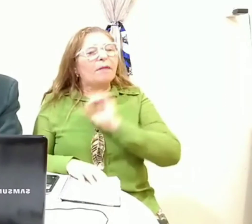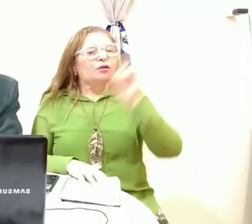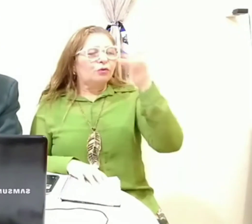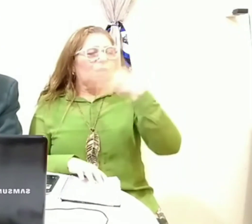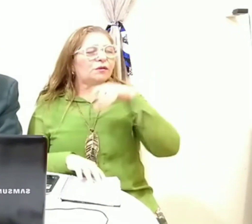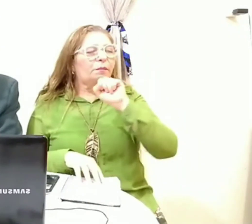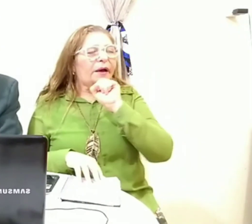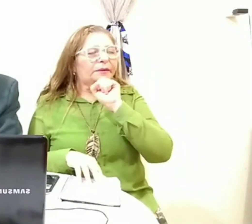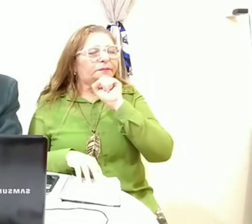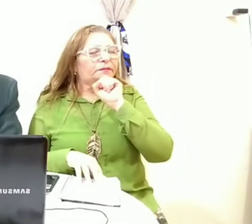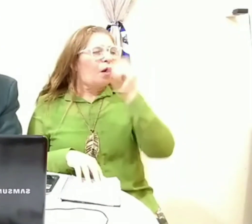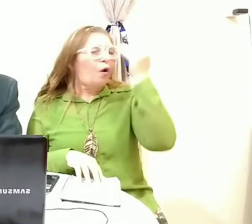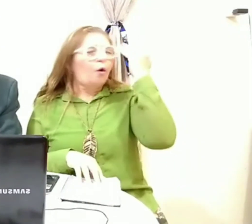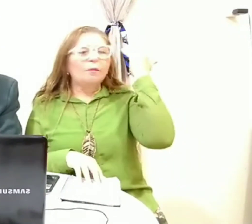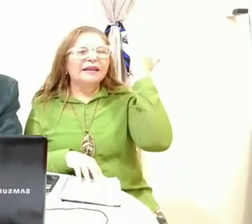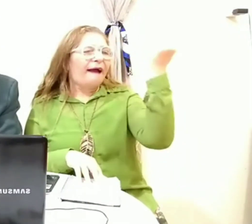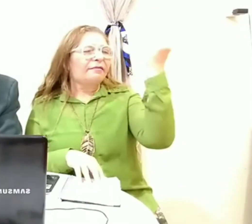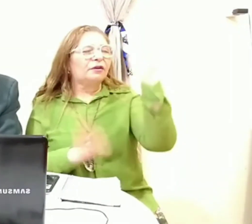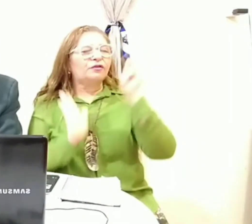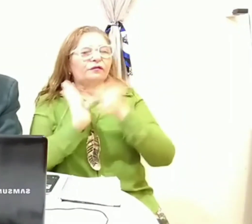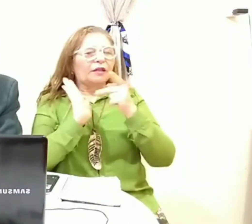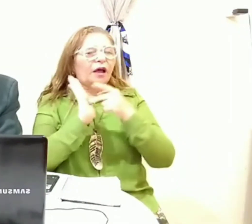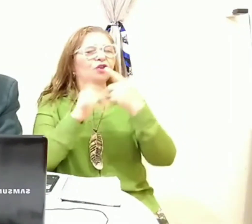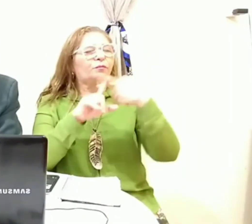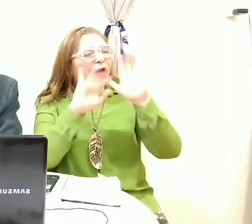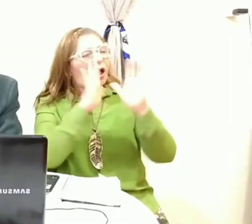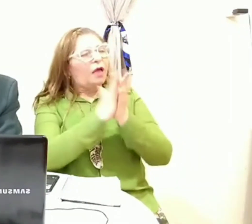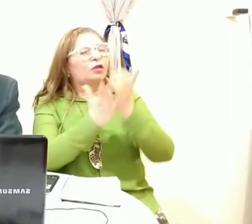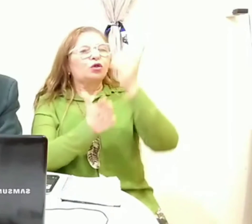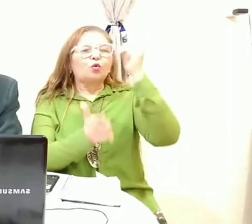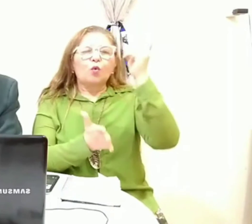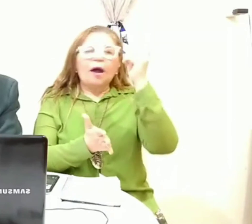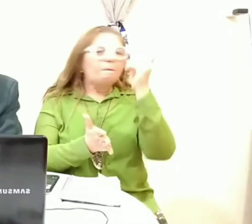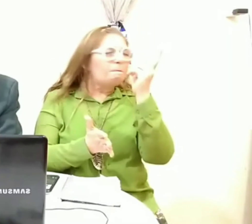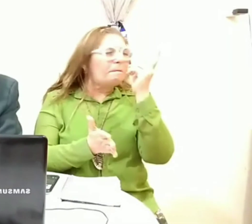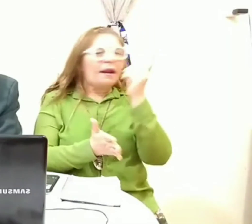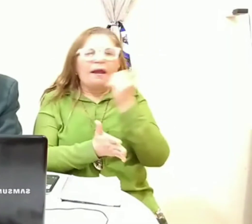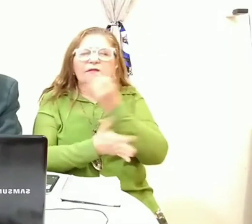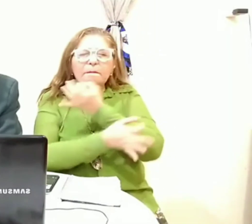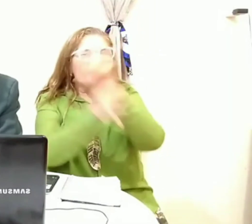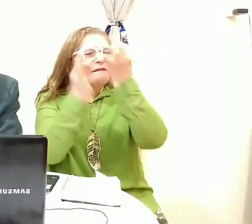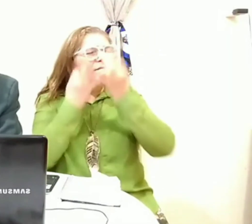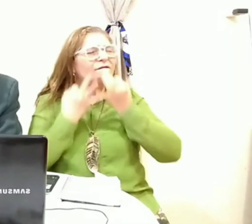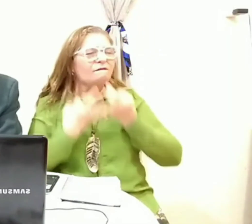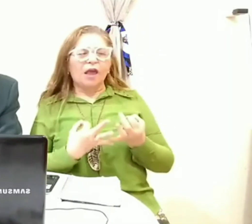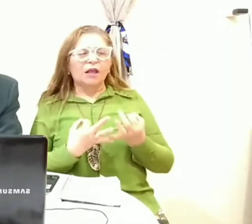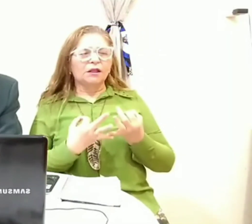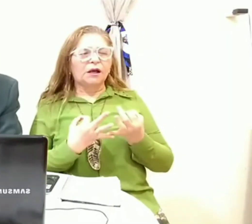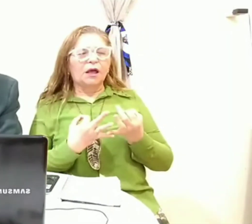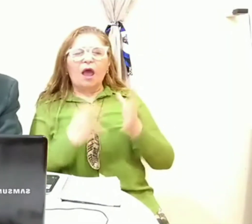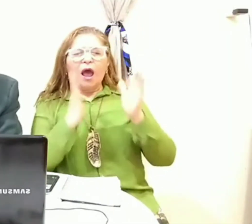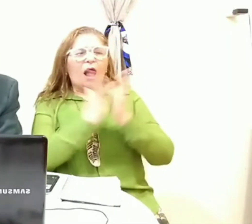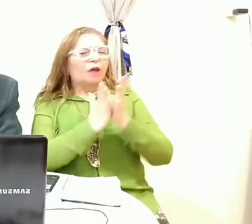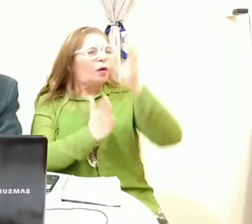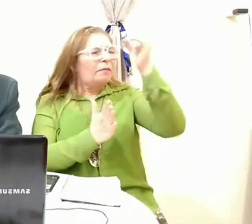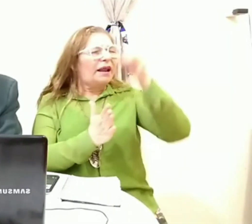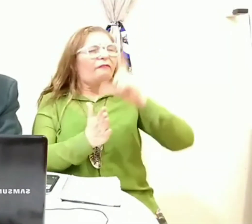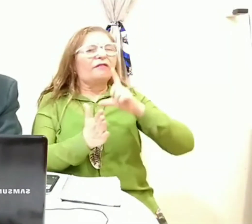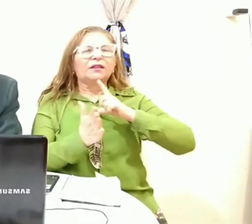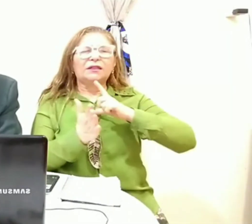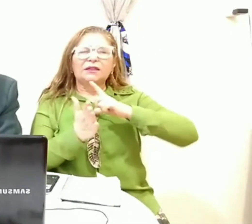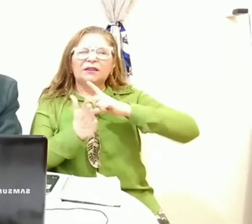querido, muito obrigado, porque a Tua palavra ela não deixa nada de fora, não deixa a gente